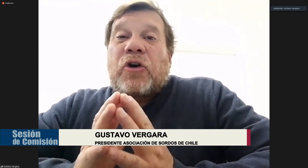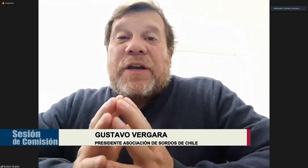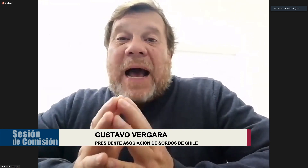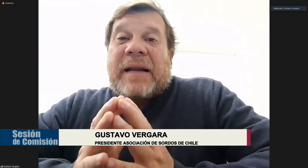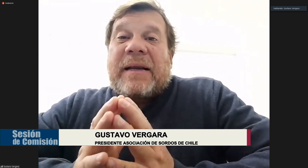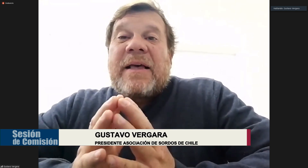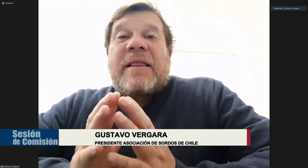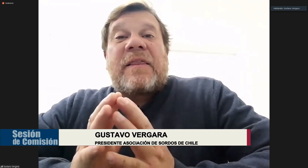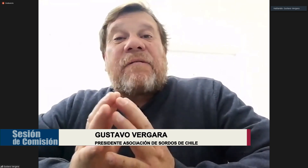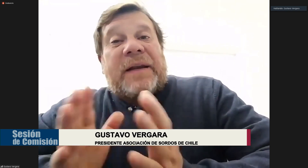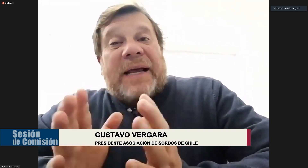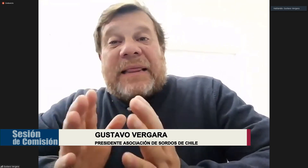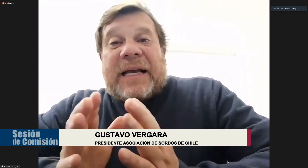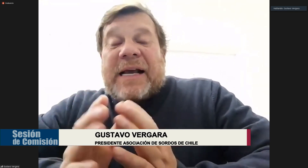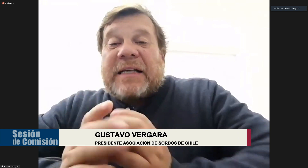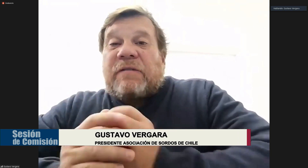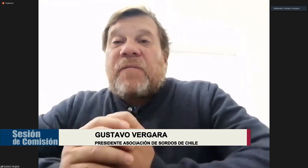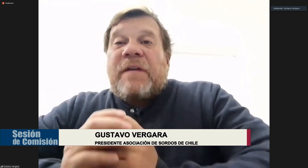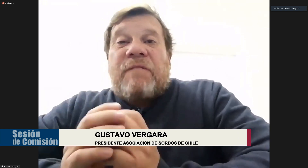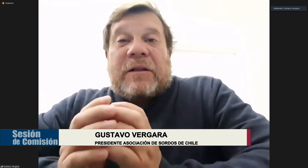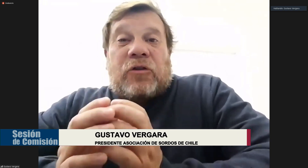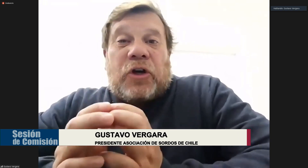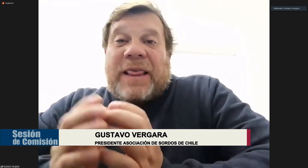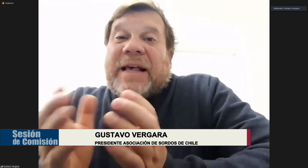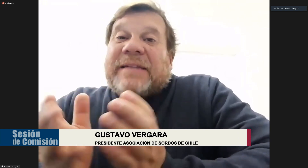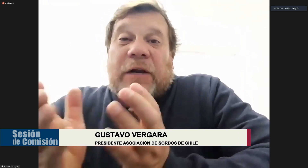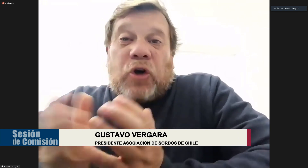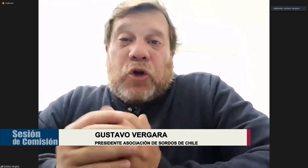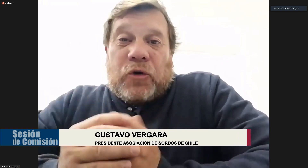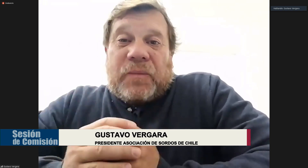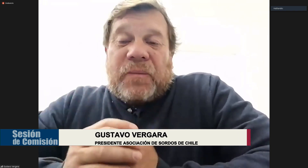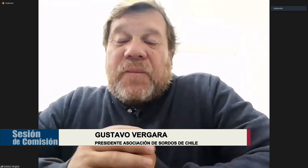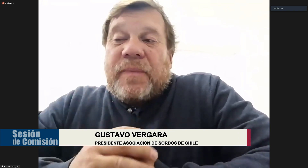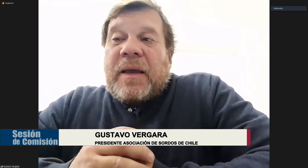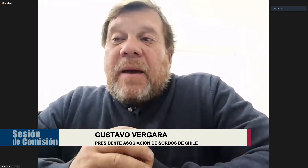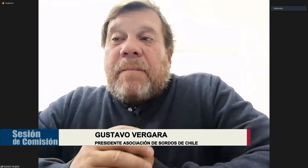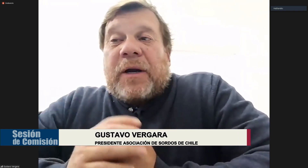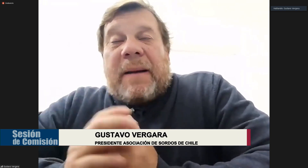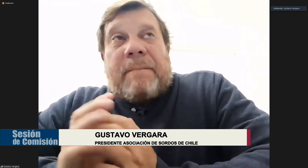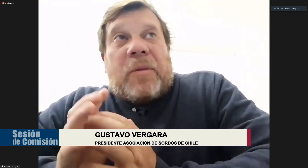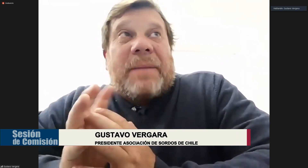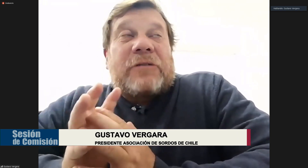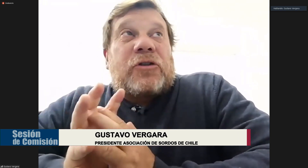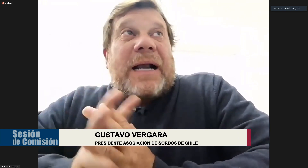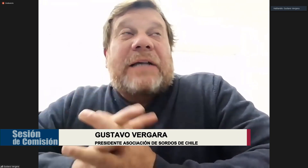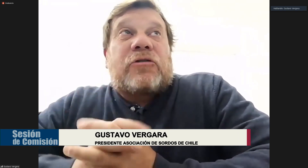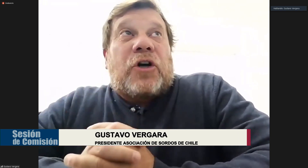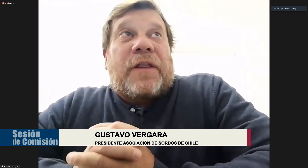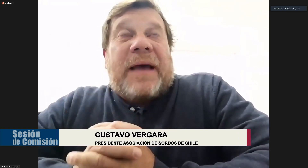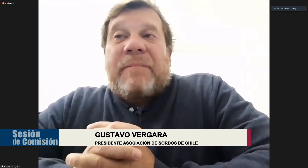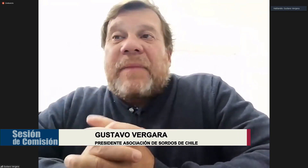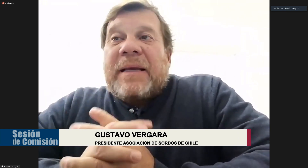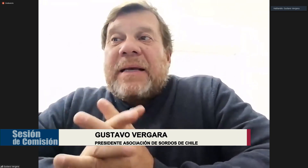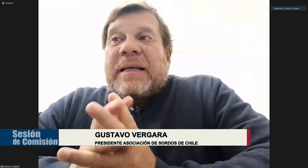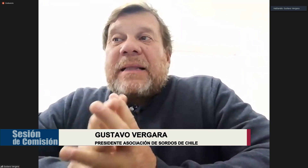desarrollar diferentes factores de desarrollo. Por ejemplo, la persona sorda